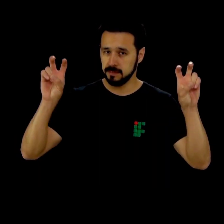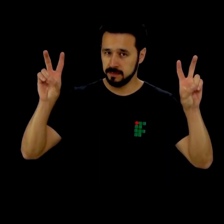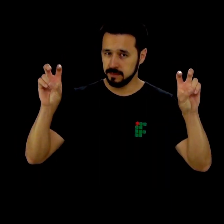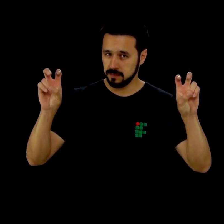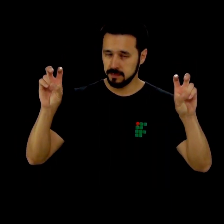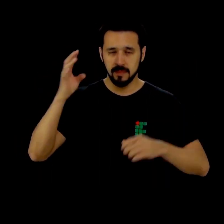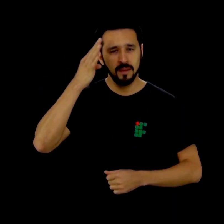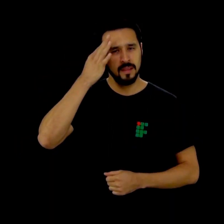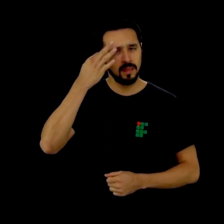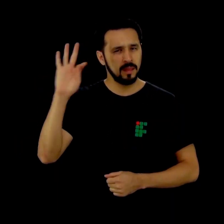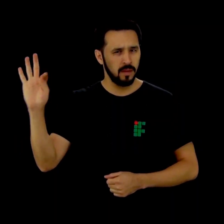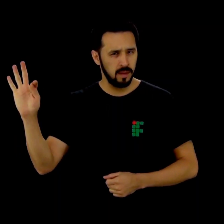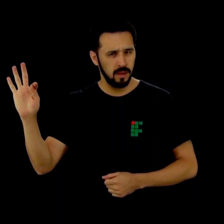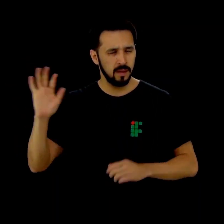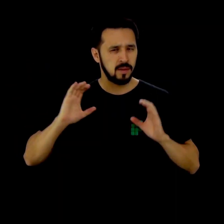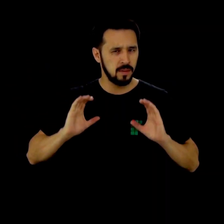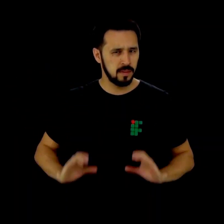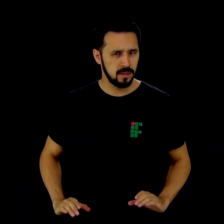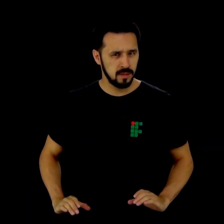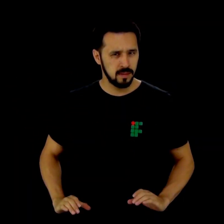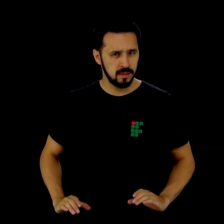O que é behaviorismo?